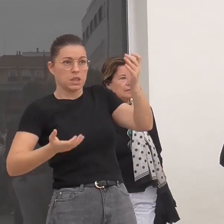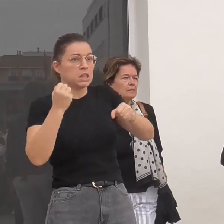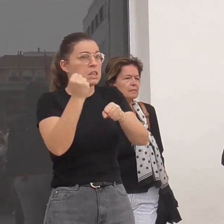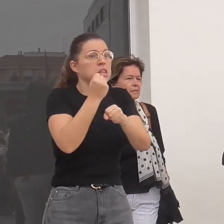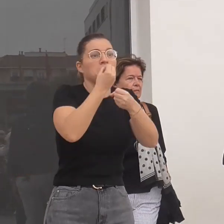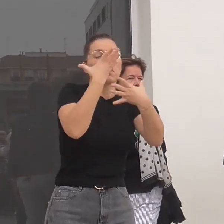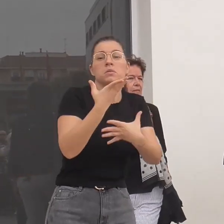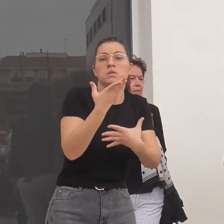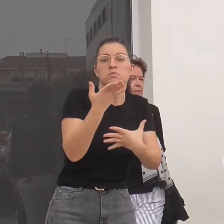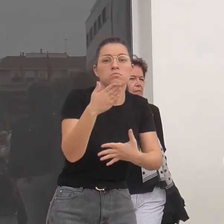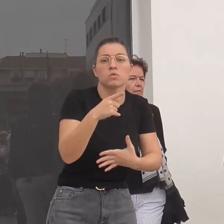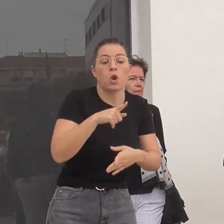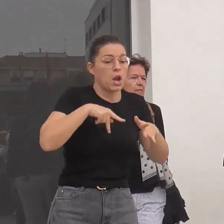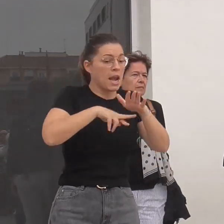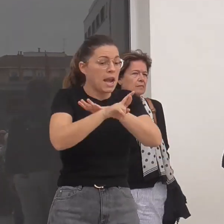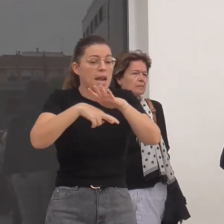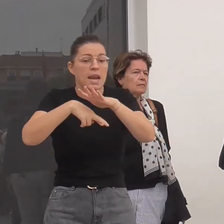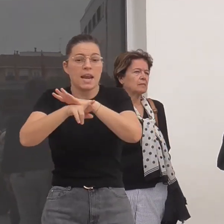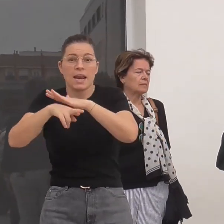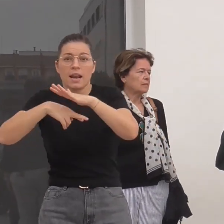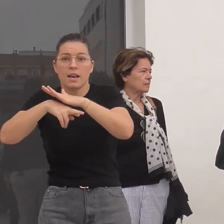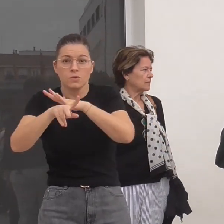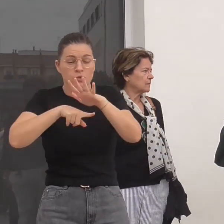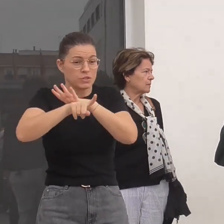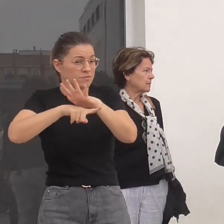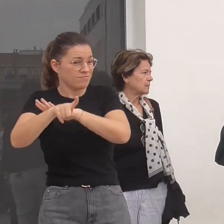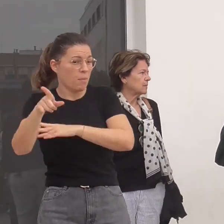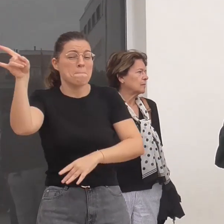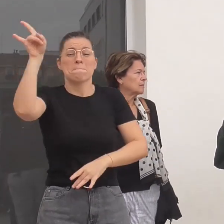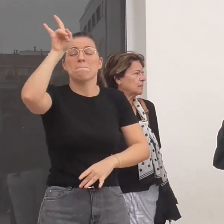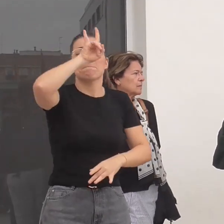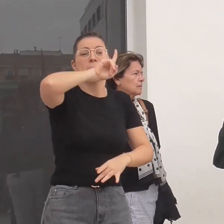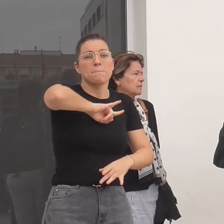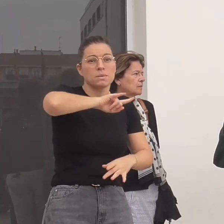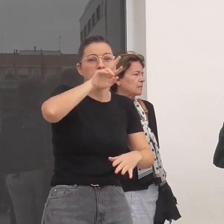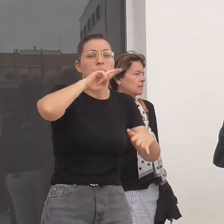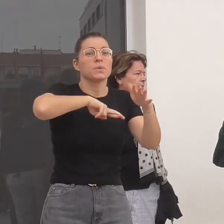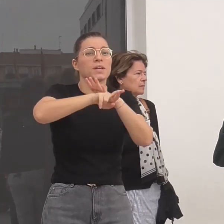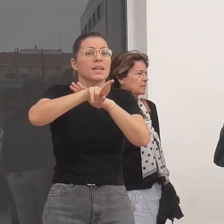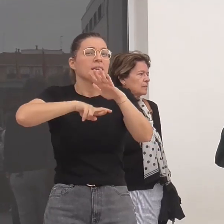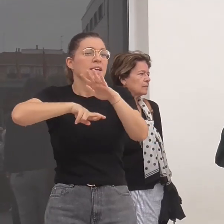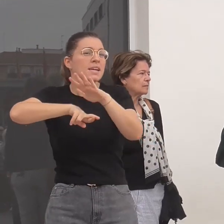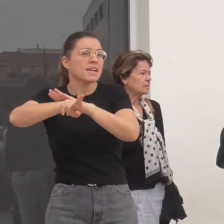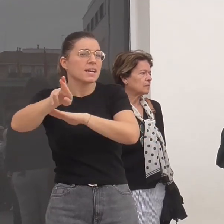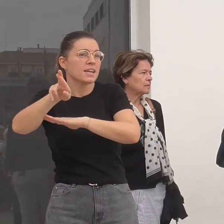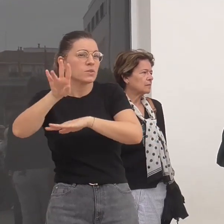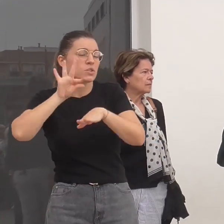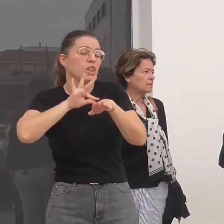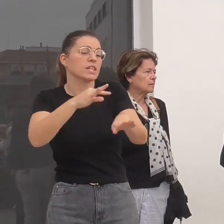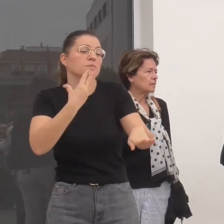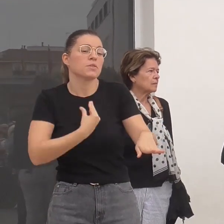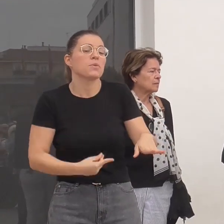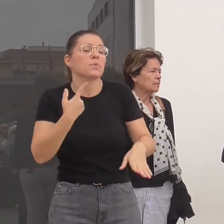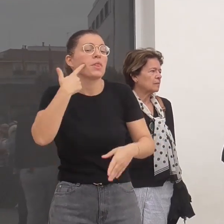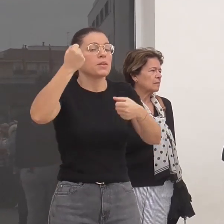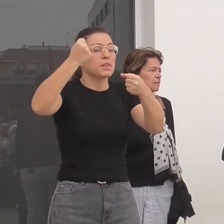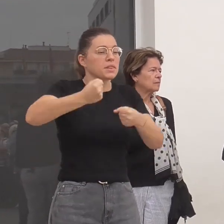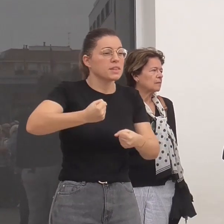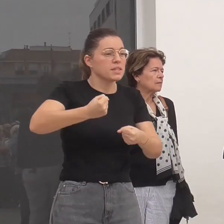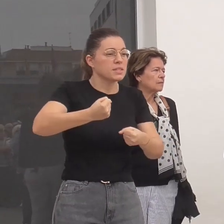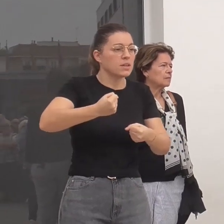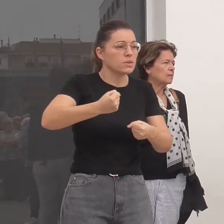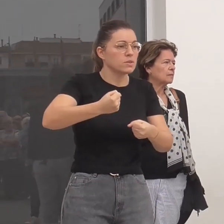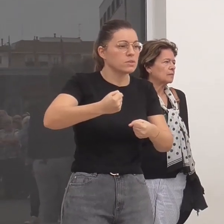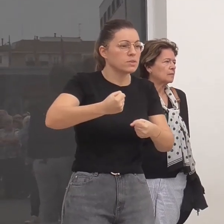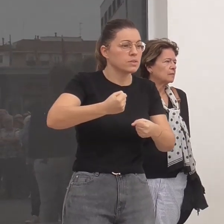la gestión de los recursos. Los recursos del Servicio Murciano de Salud